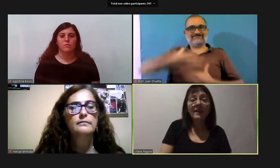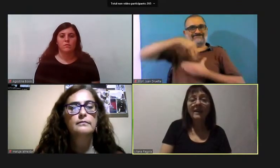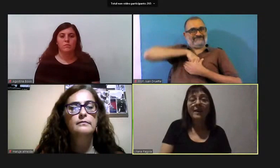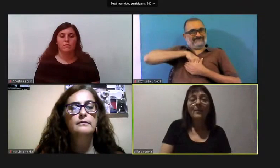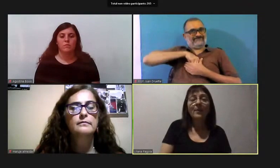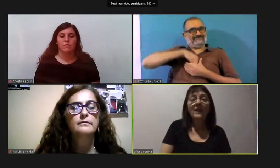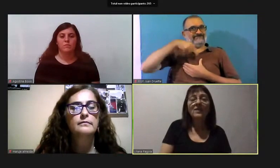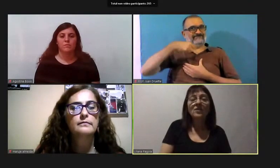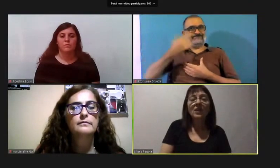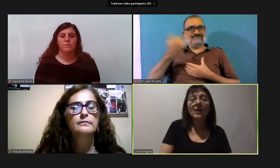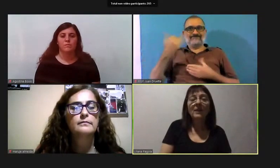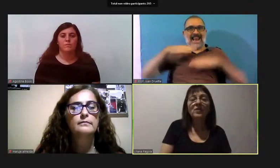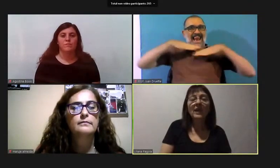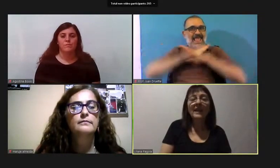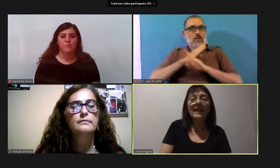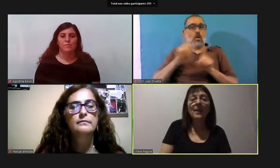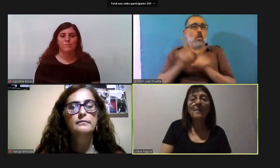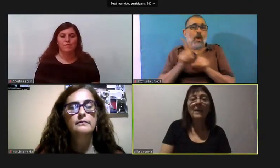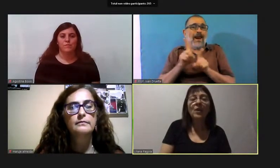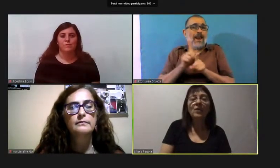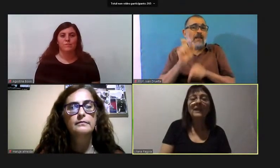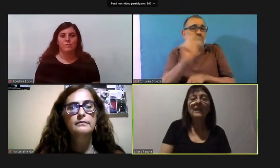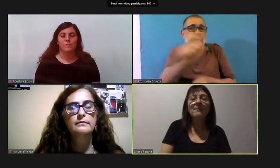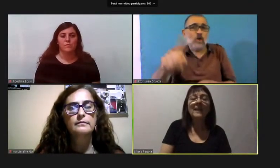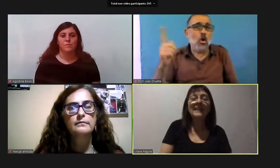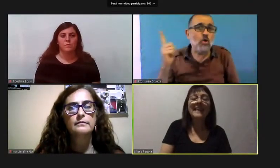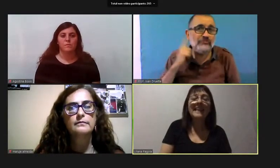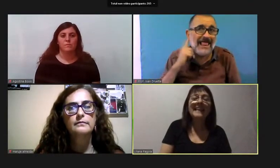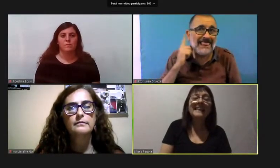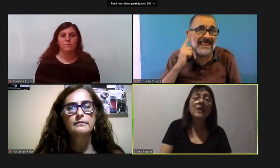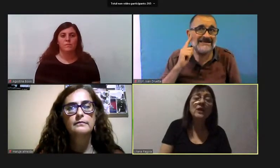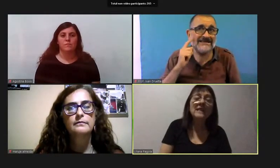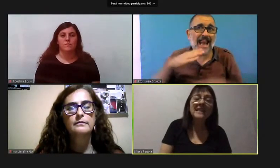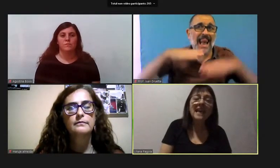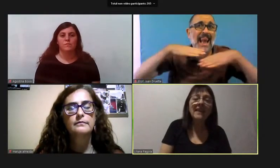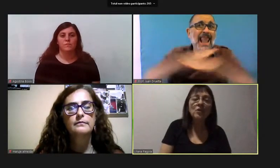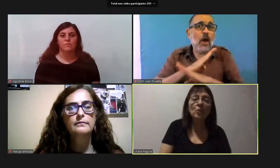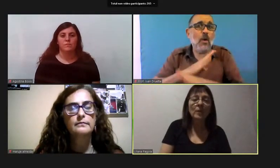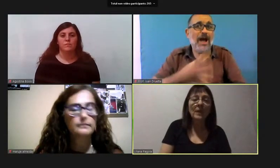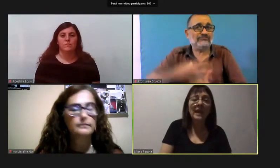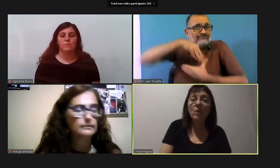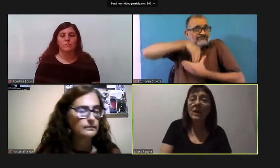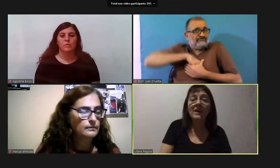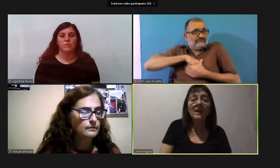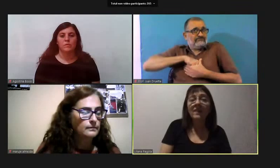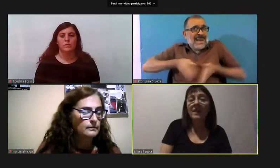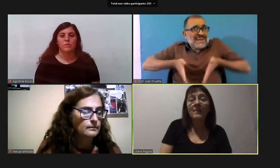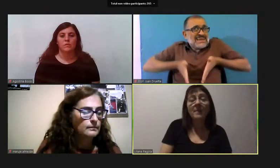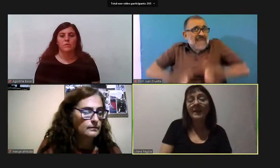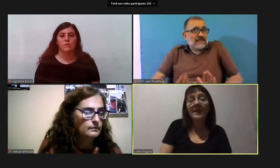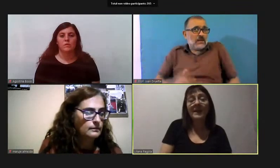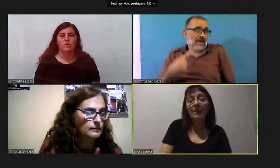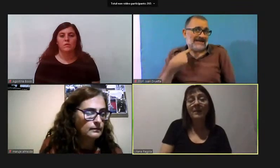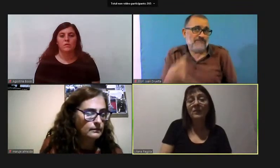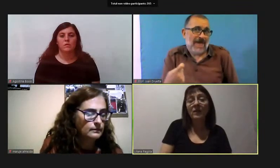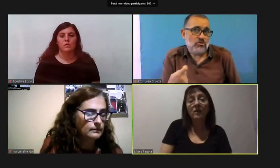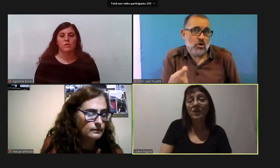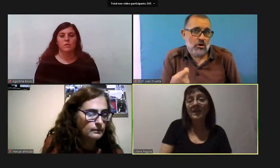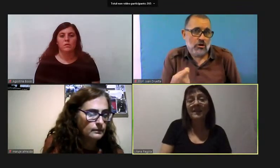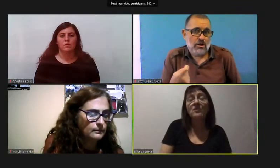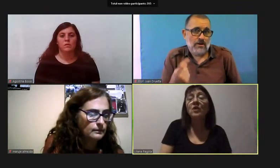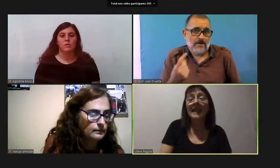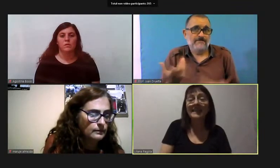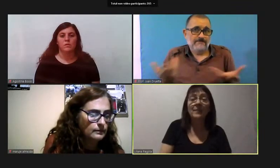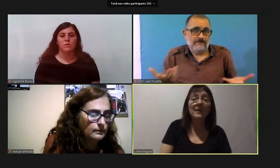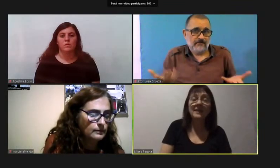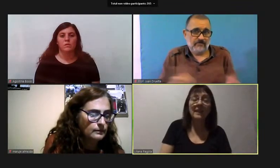qué? Porque son las personas que más tienen interiorizada su propia lengua, de la misma manera que las personas